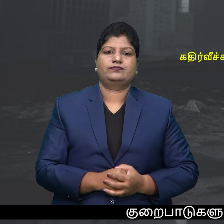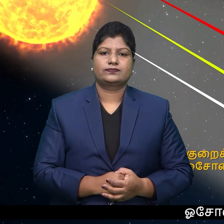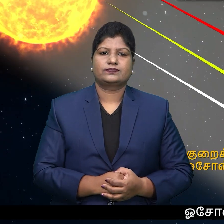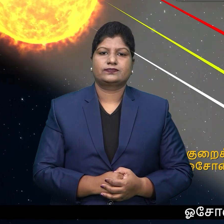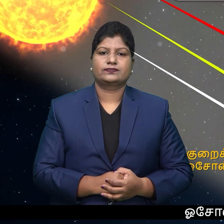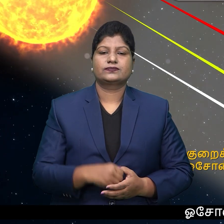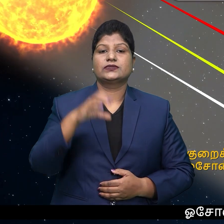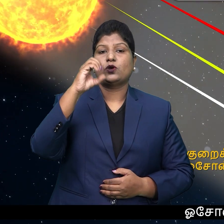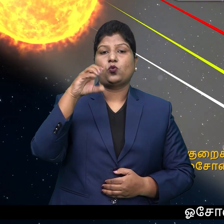ஓசோன் சிதைவு.